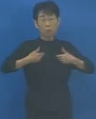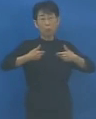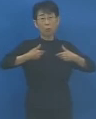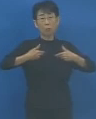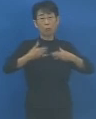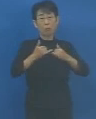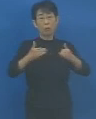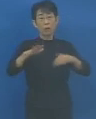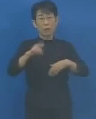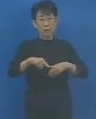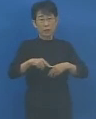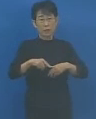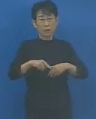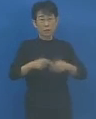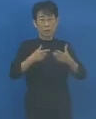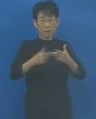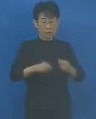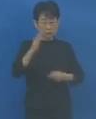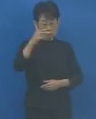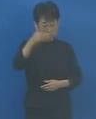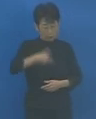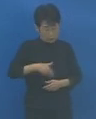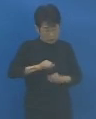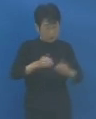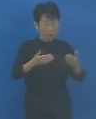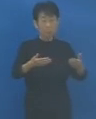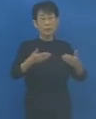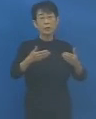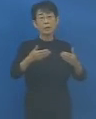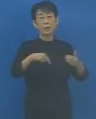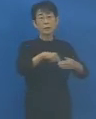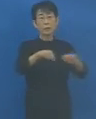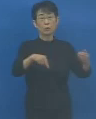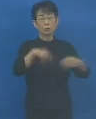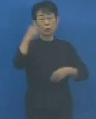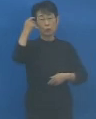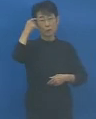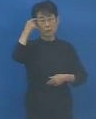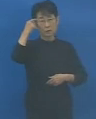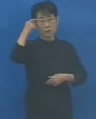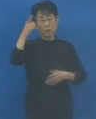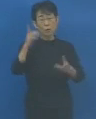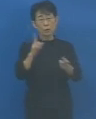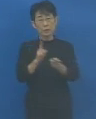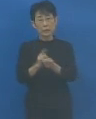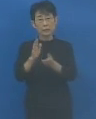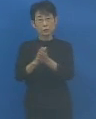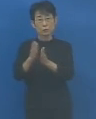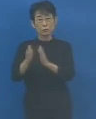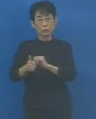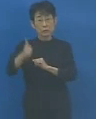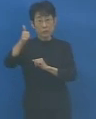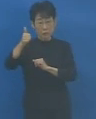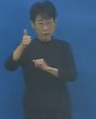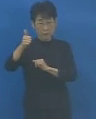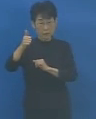顧みなければならない事案だろうと思います。で、このことについての、知事の見解をお伺いします。それから、他